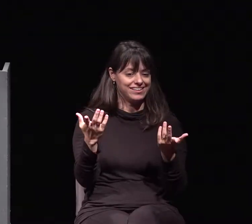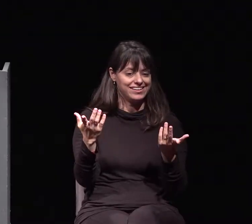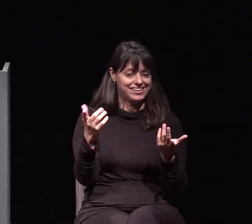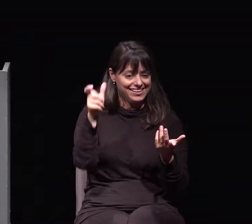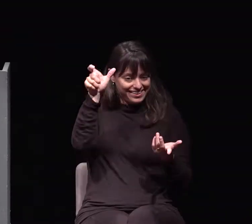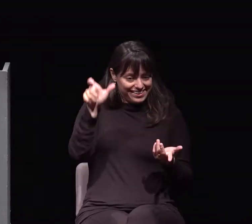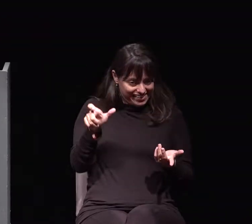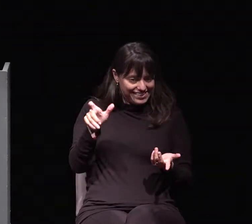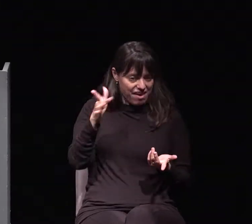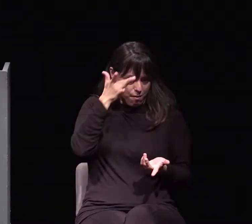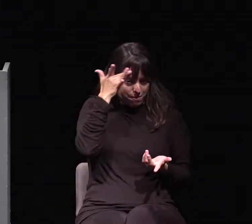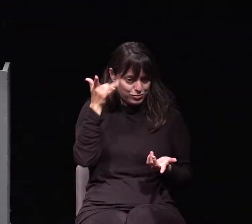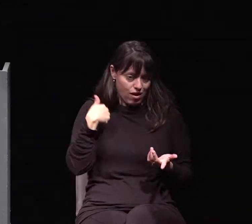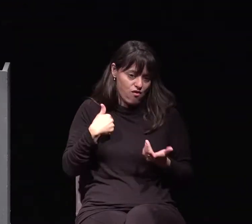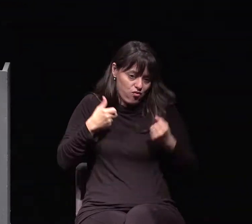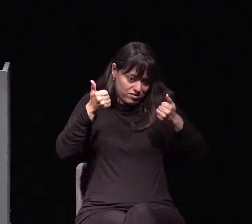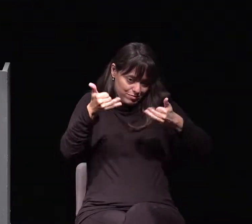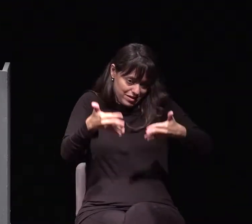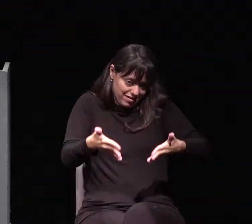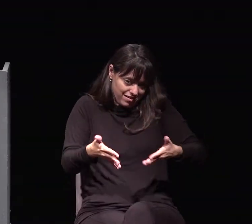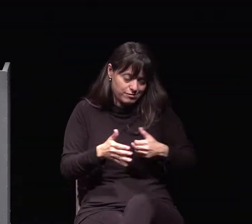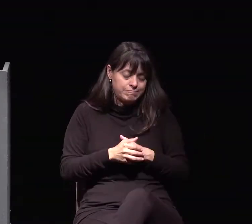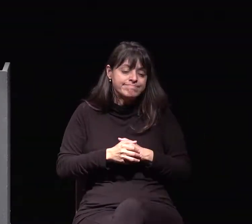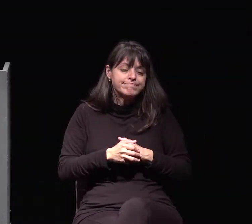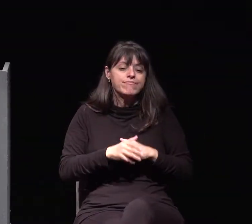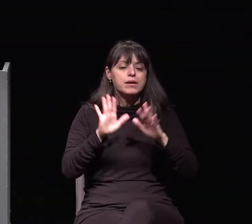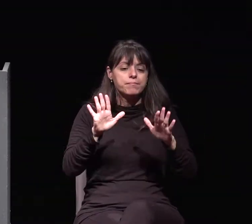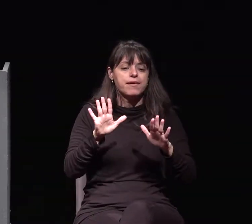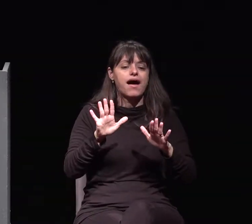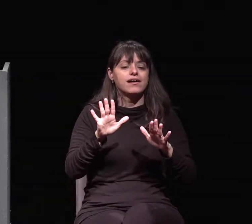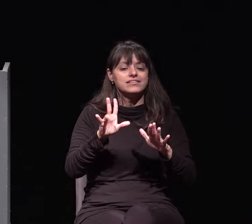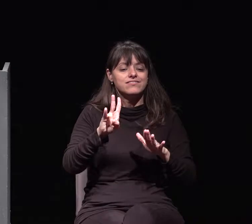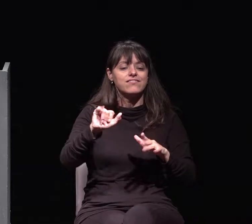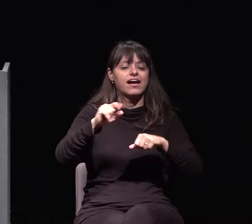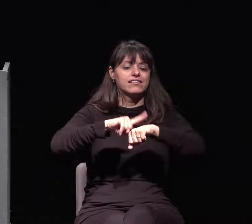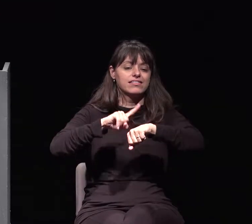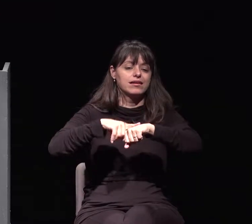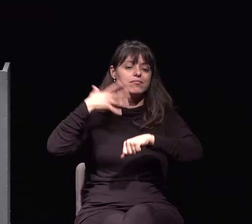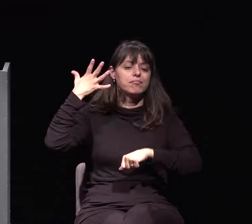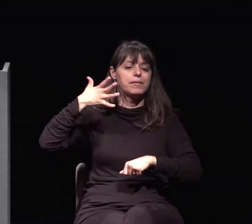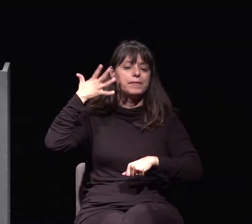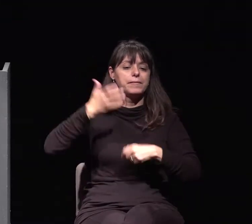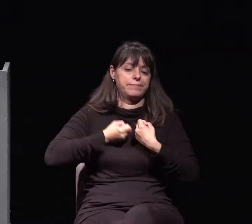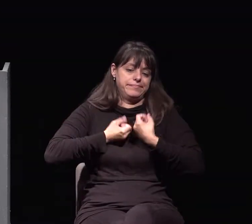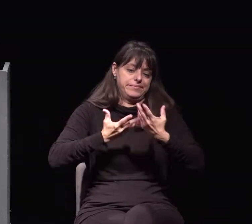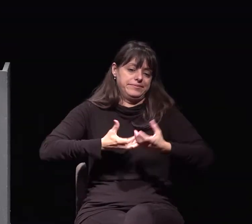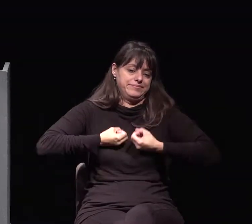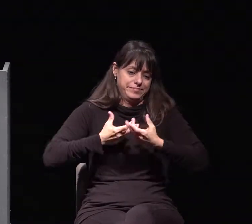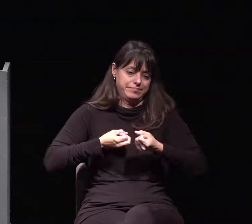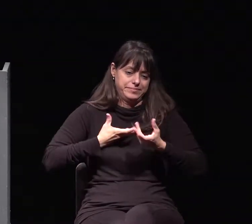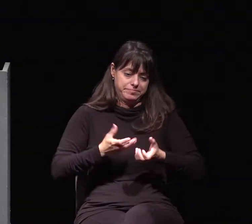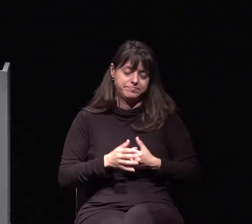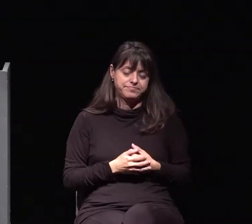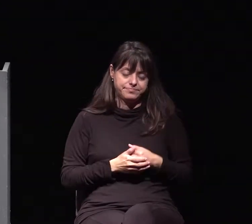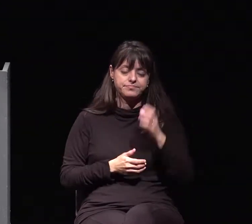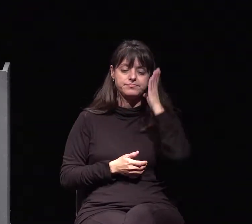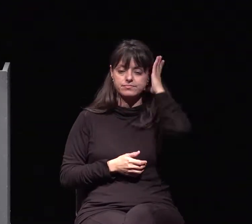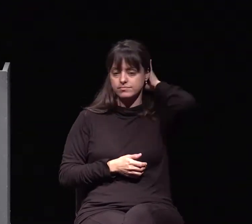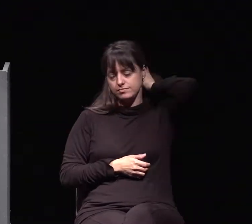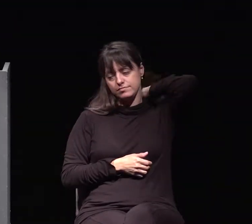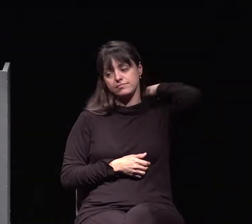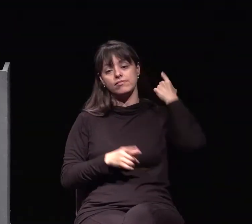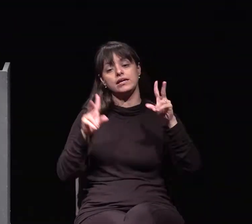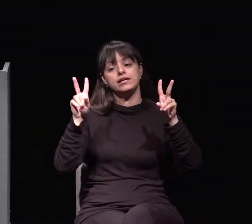sua biografia a partir da minha fala, mas ela terá um tempo maior com a gente para contar muita coisa. Bom, o tema